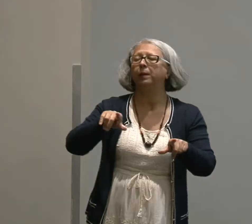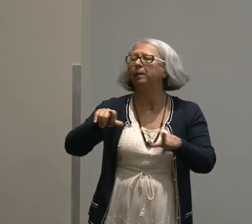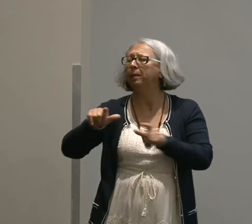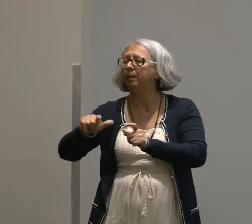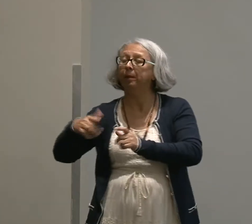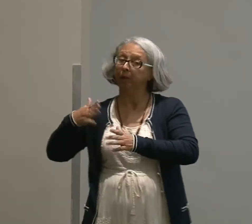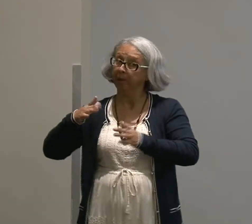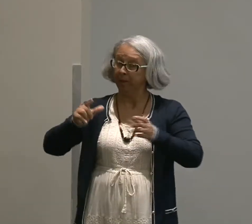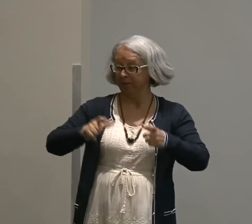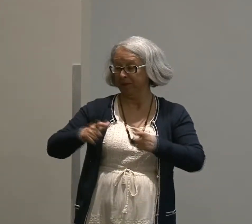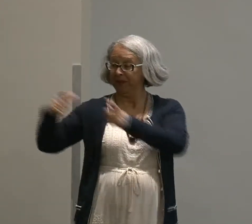começamos a ver